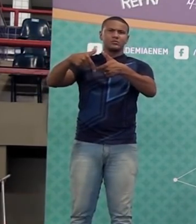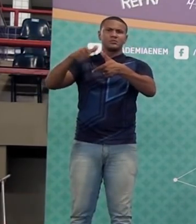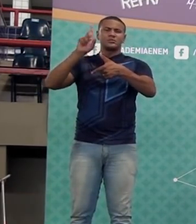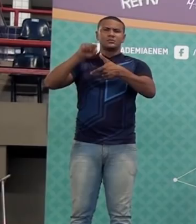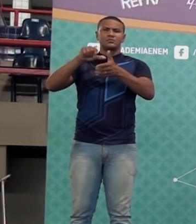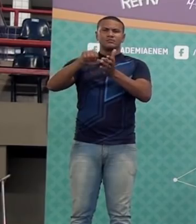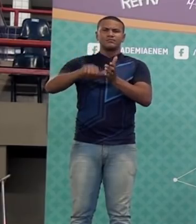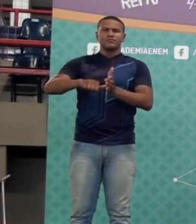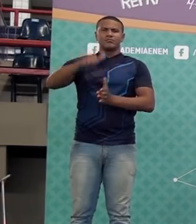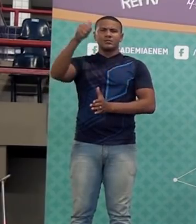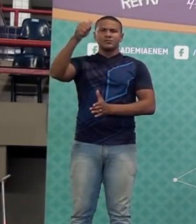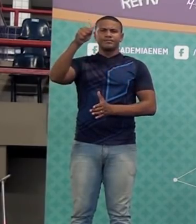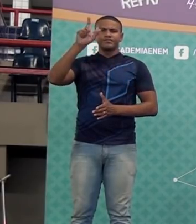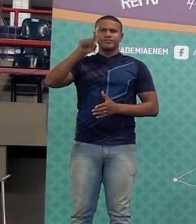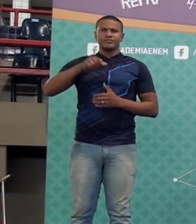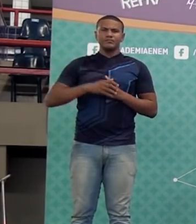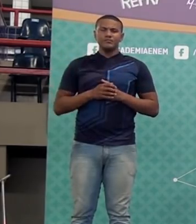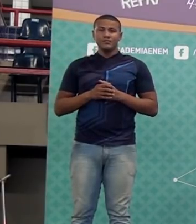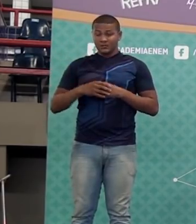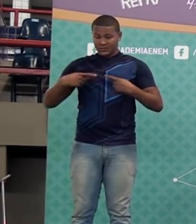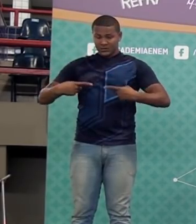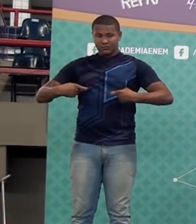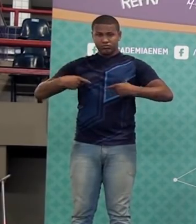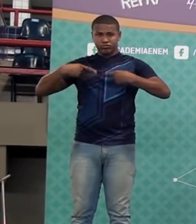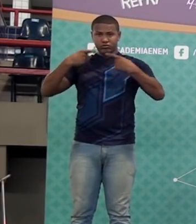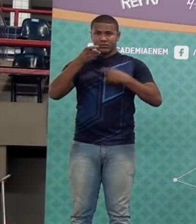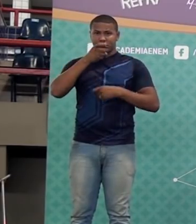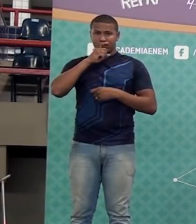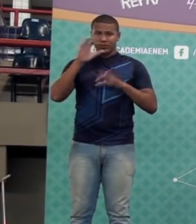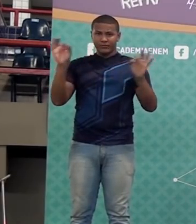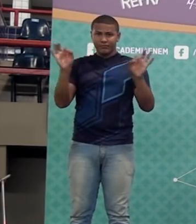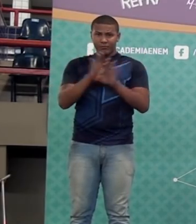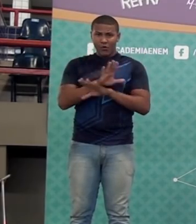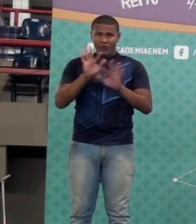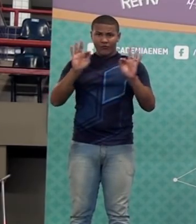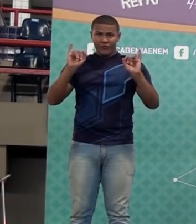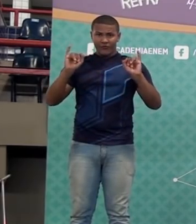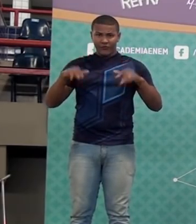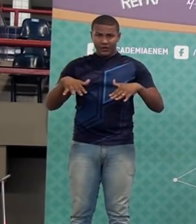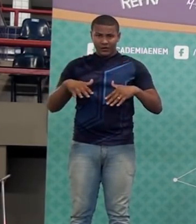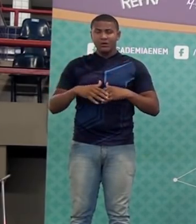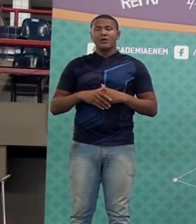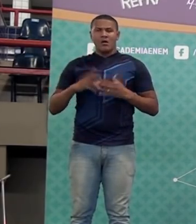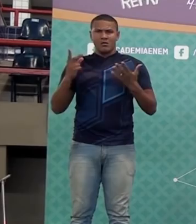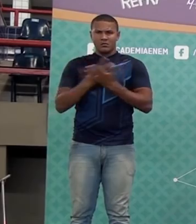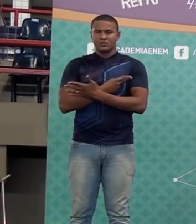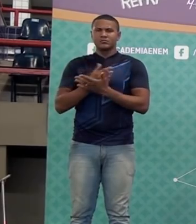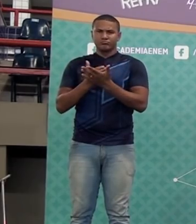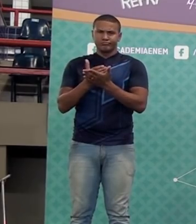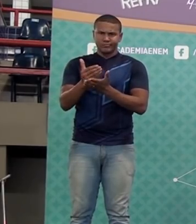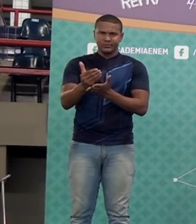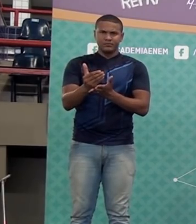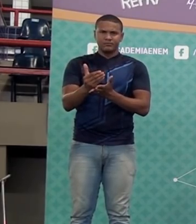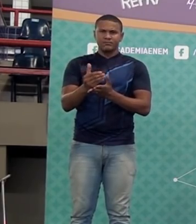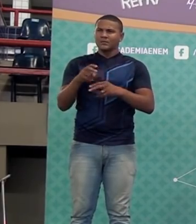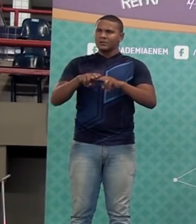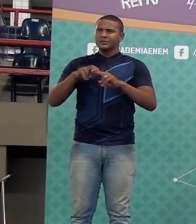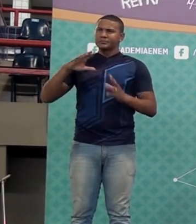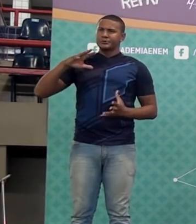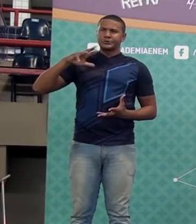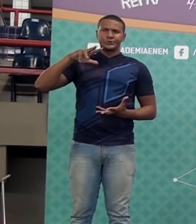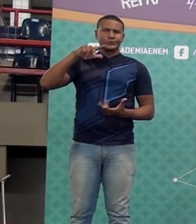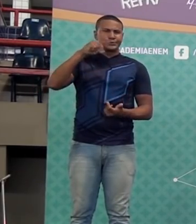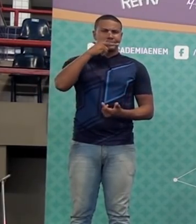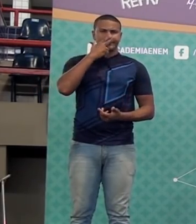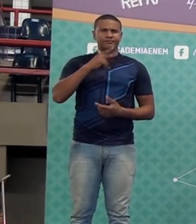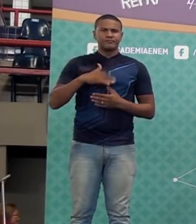vive, depois do final da Guerra Fria, depois do final da União Soviética, parece-me que o mundo está cada vez mais ameaçado